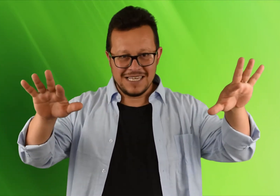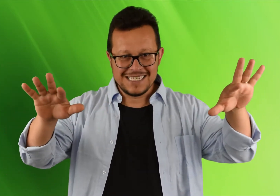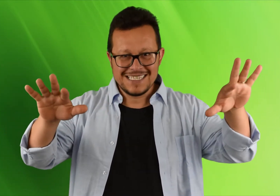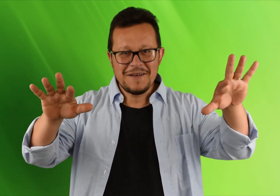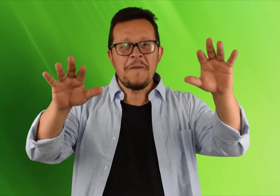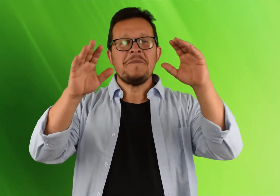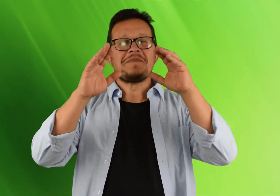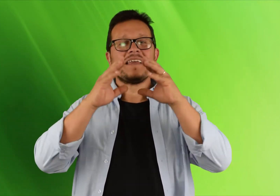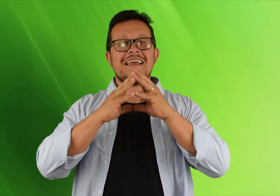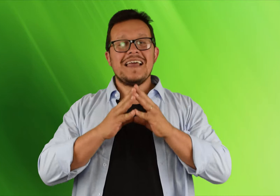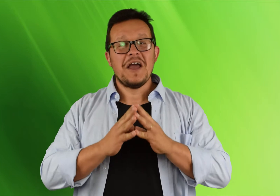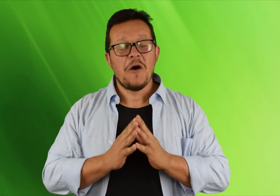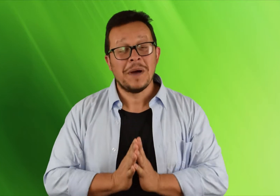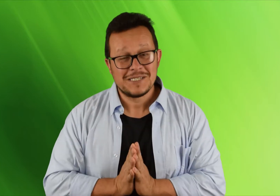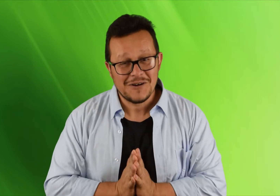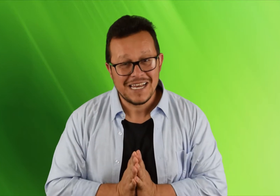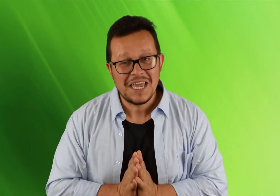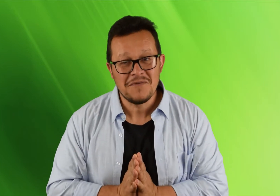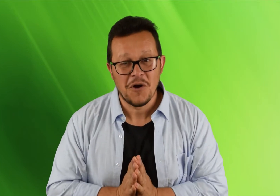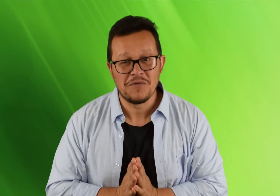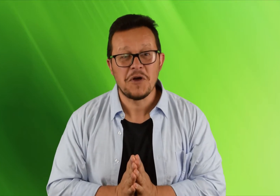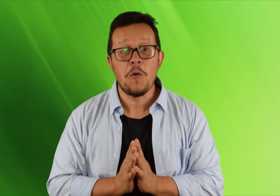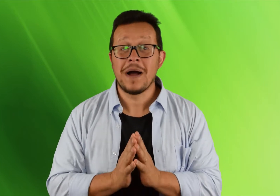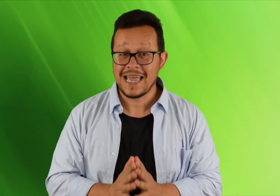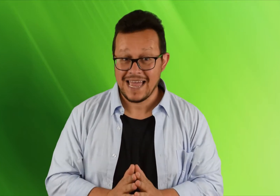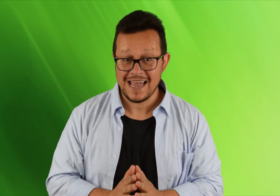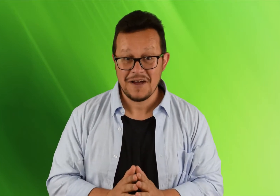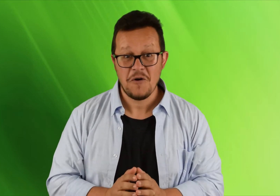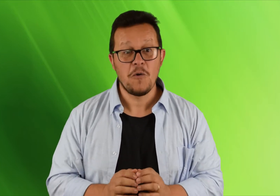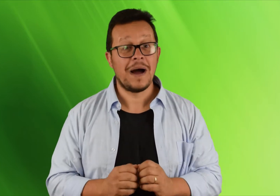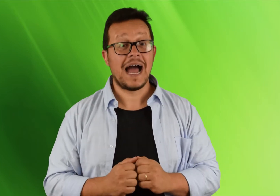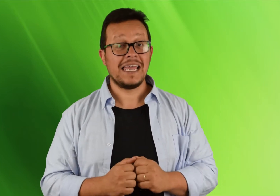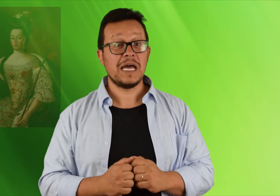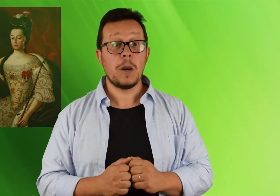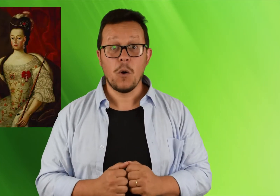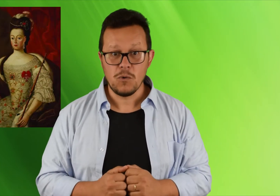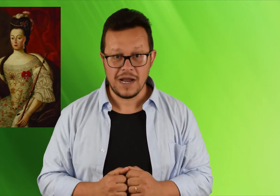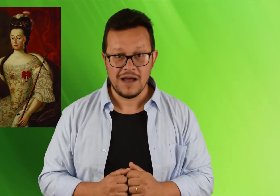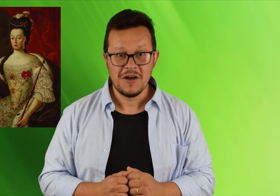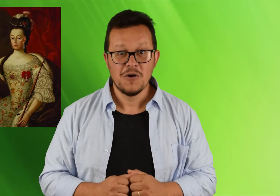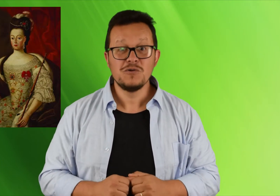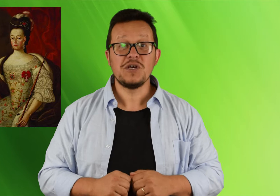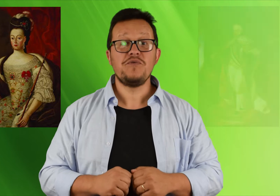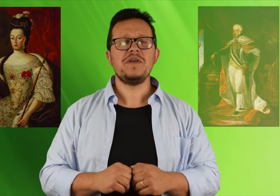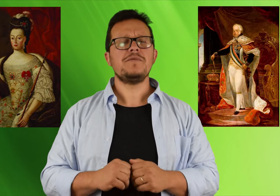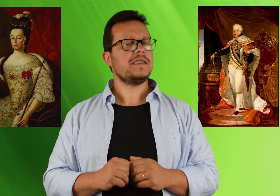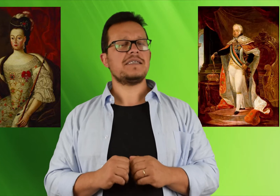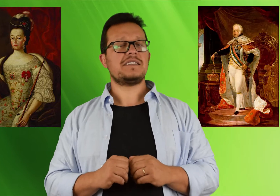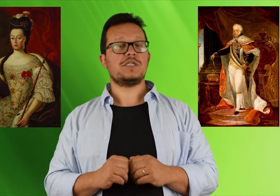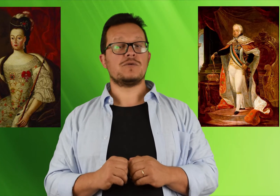desses. Uma história que envolve uma guerra, uma rainha louca, o seu filho indeciso,